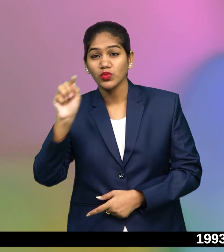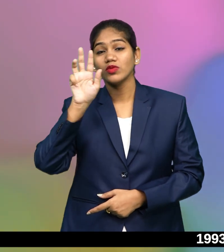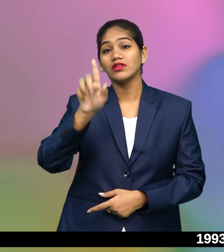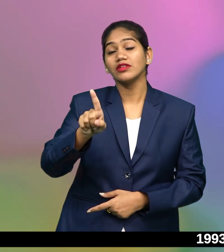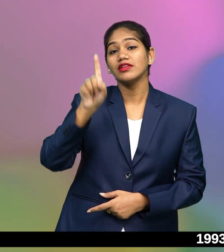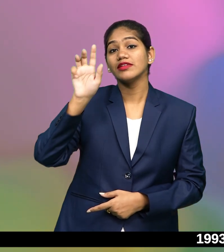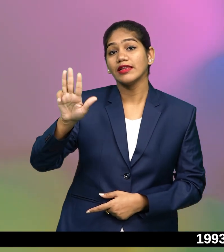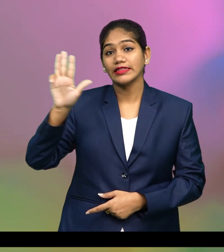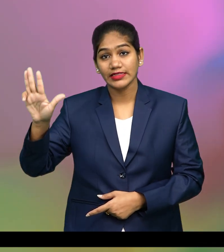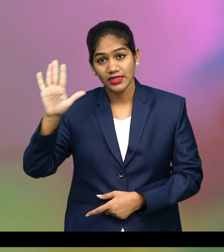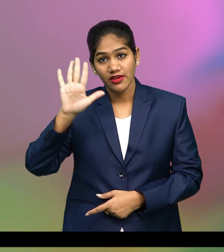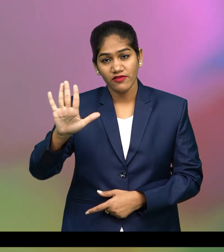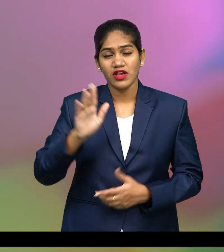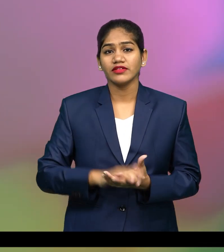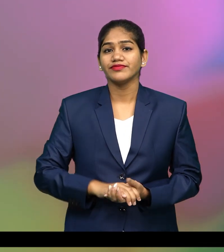1995 సమయంలో భారతదేశం